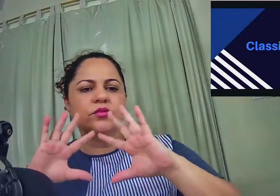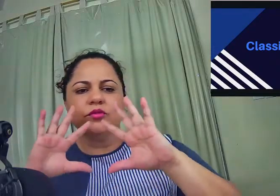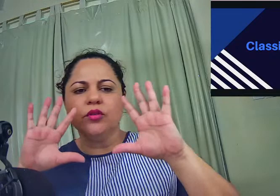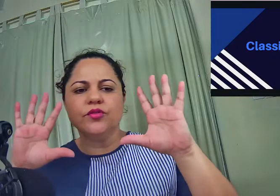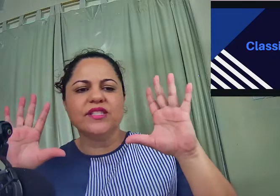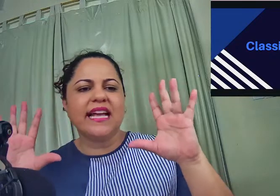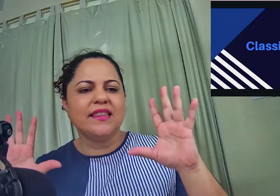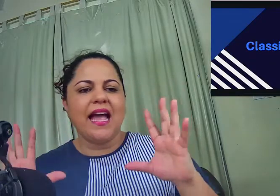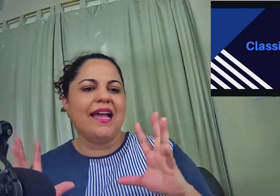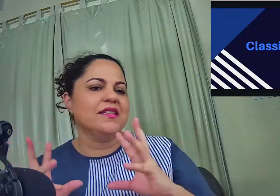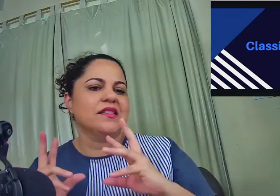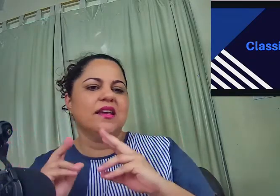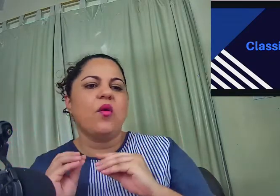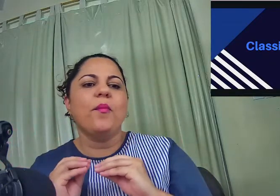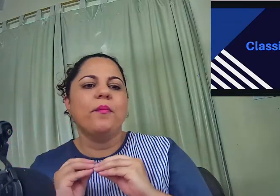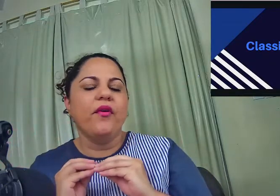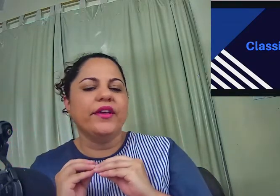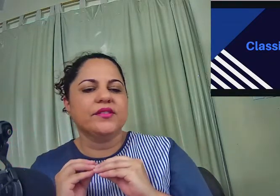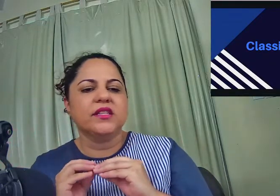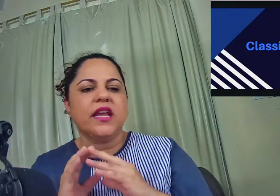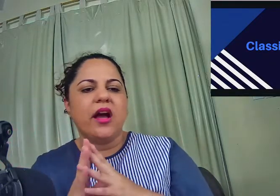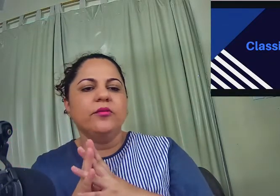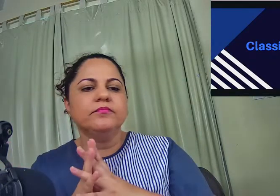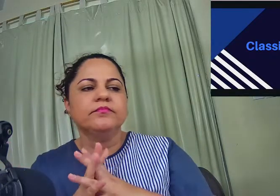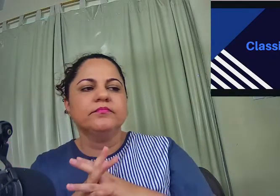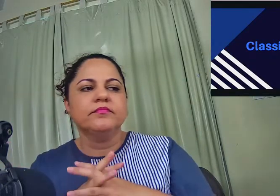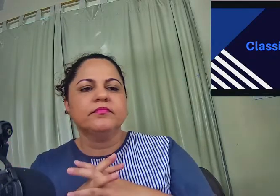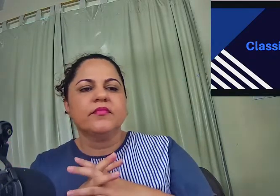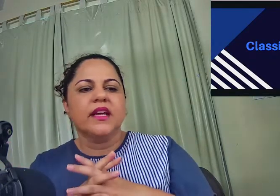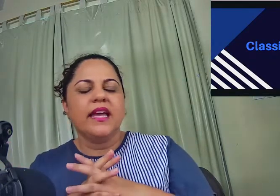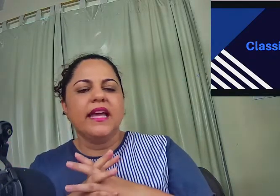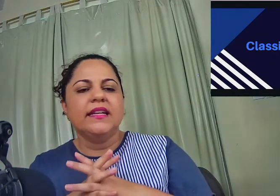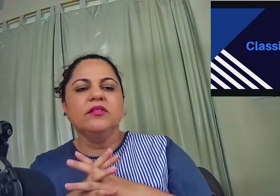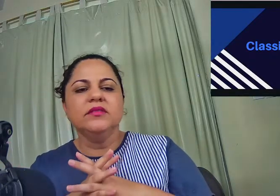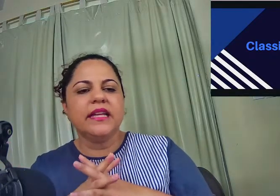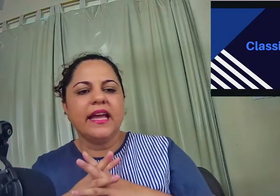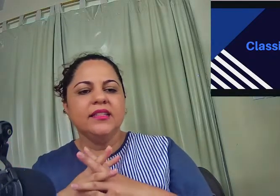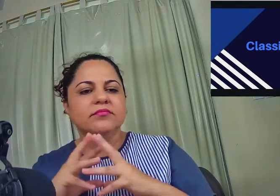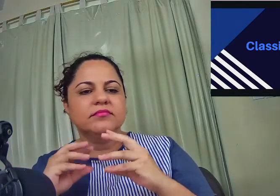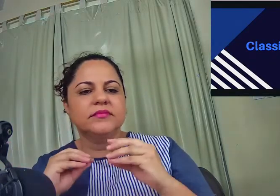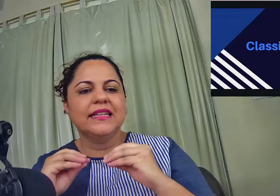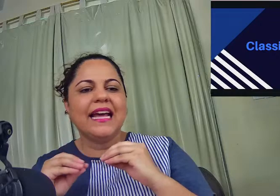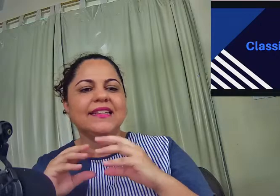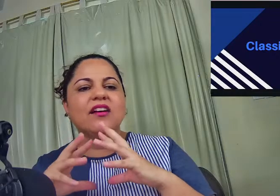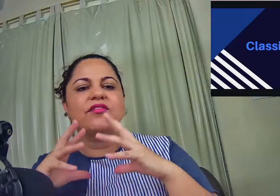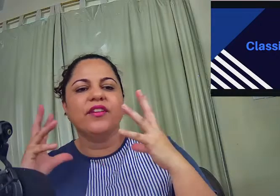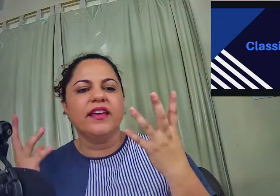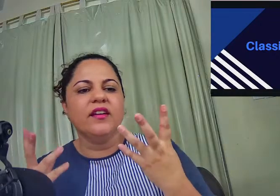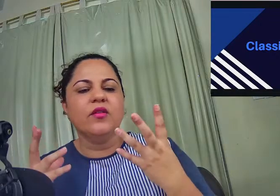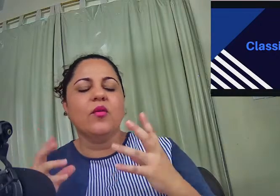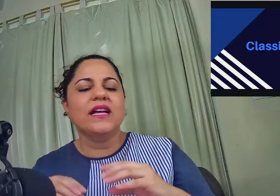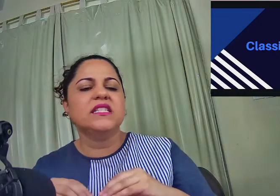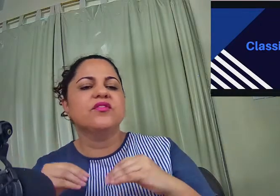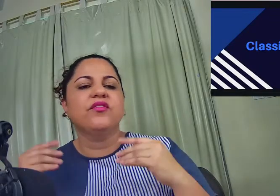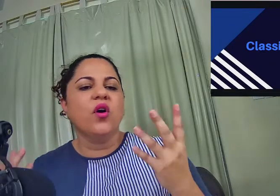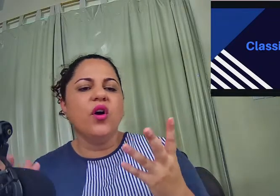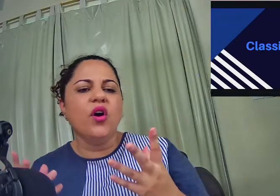todos os detalhes que compõem o sinal não tem nada a ver com as